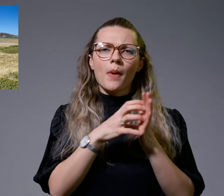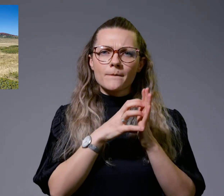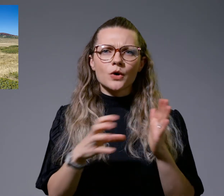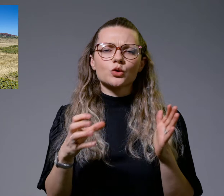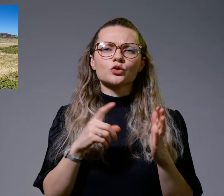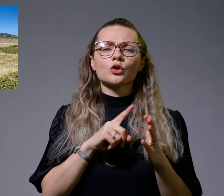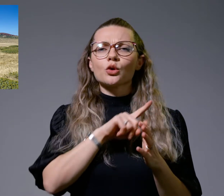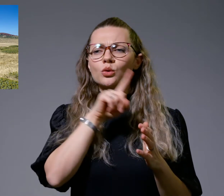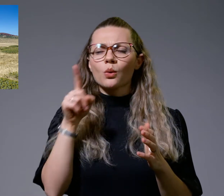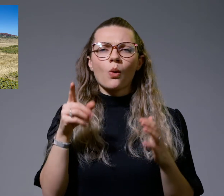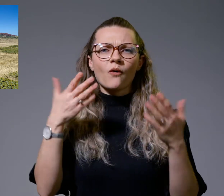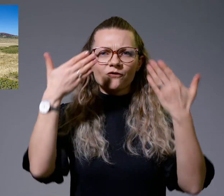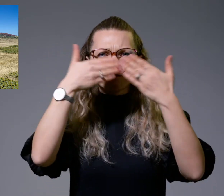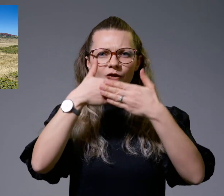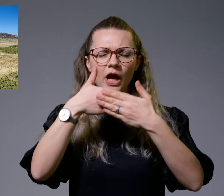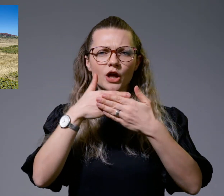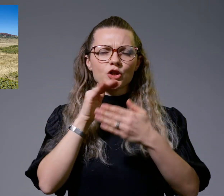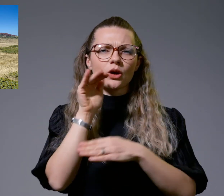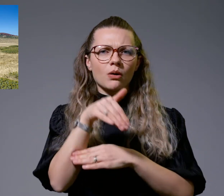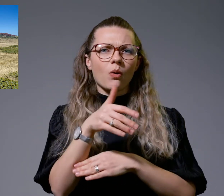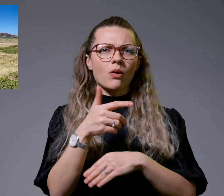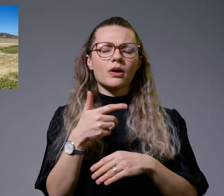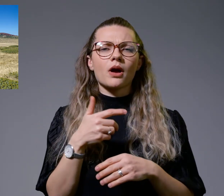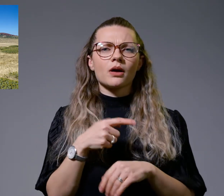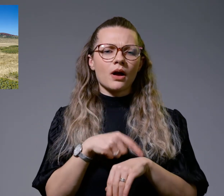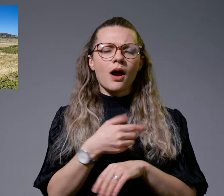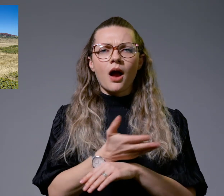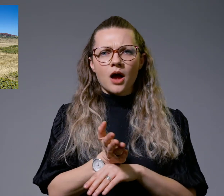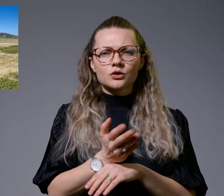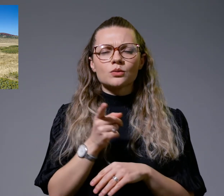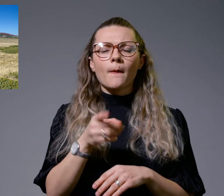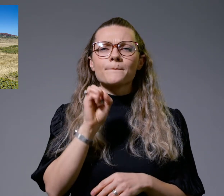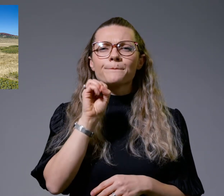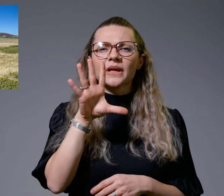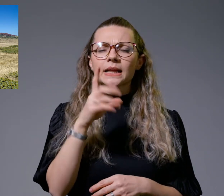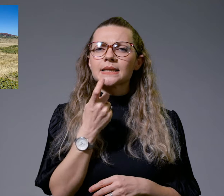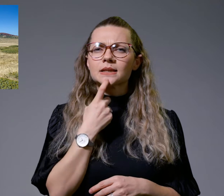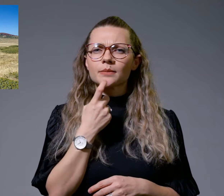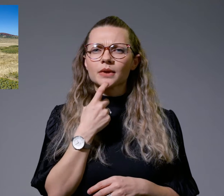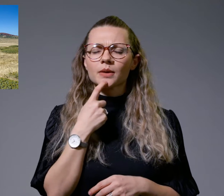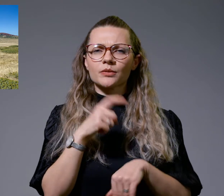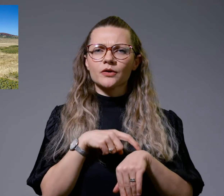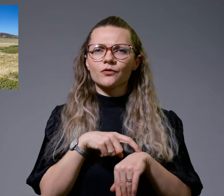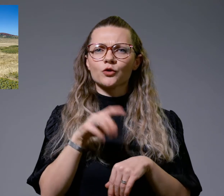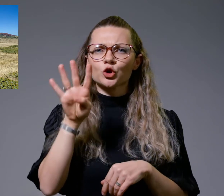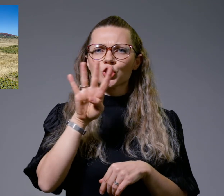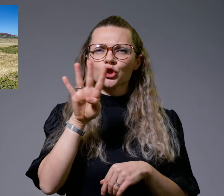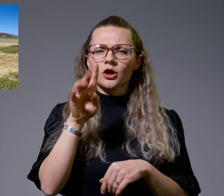доцна во ноќта. На 15 септември, во 4 часот,